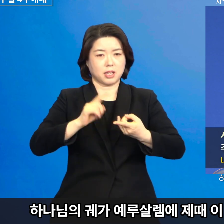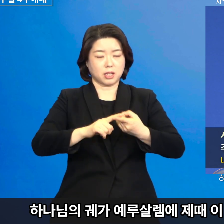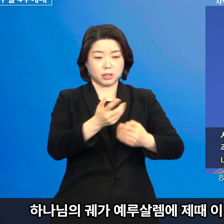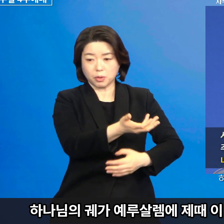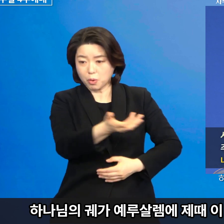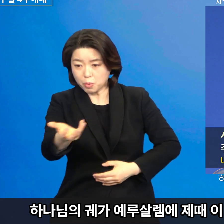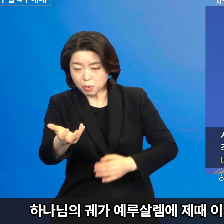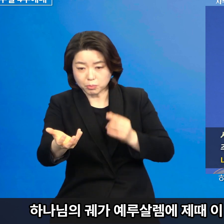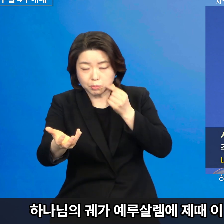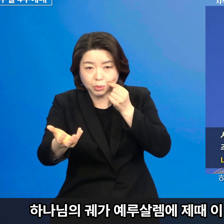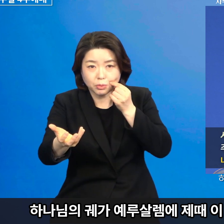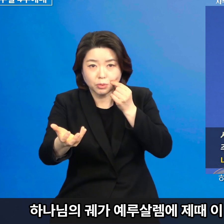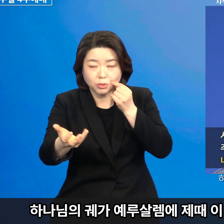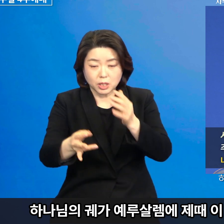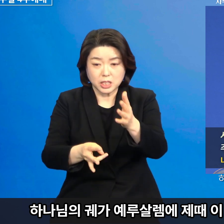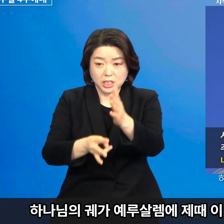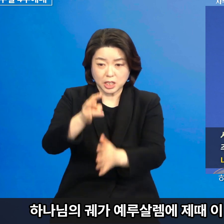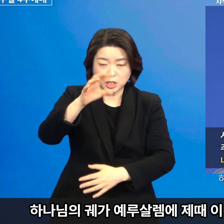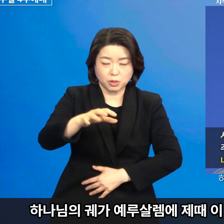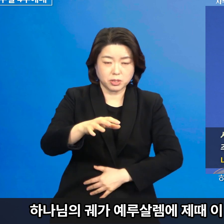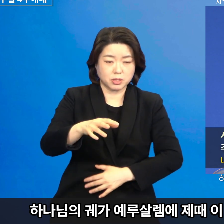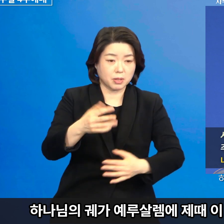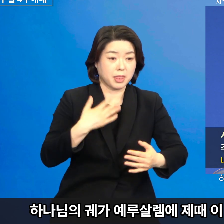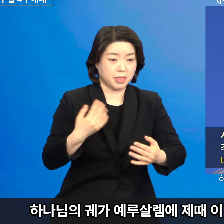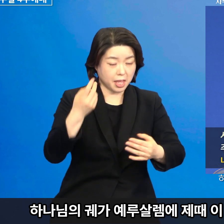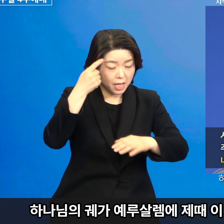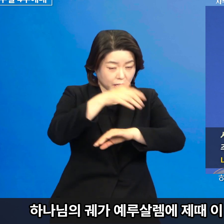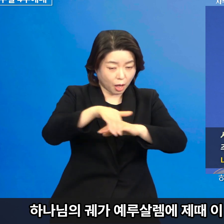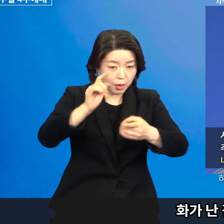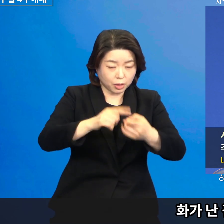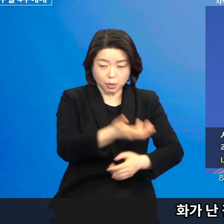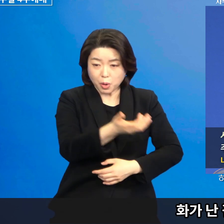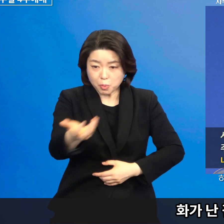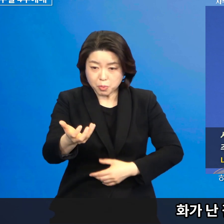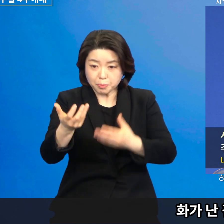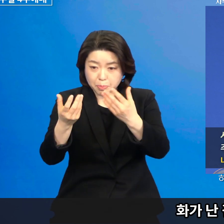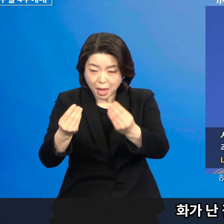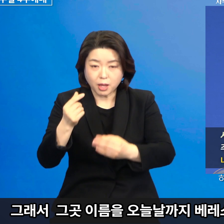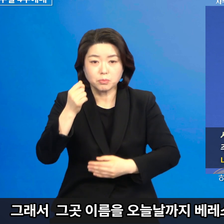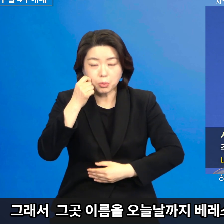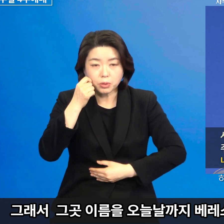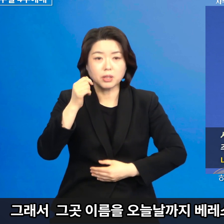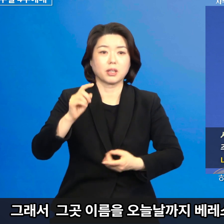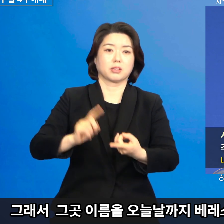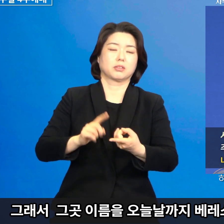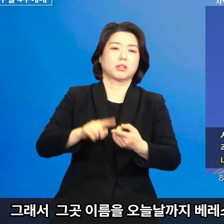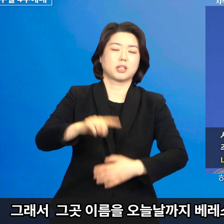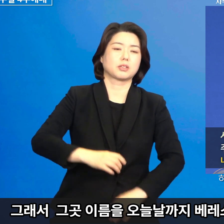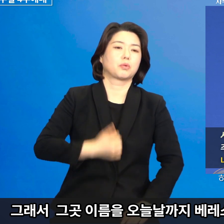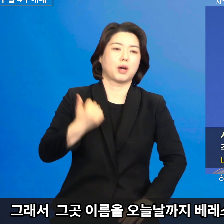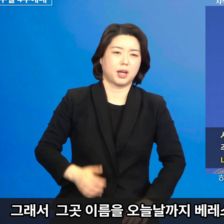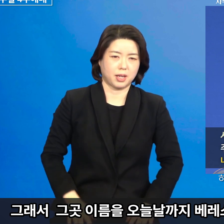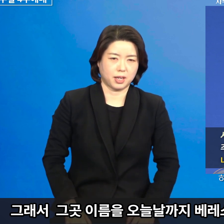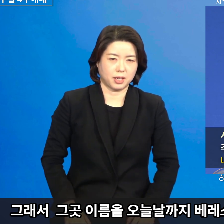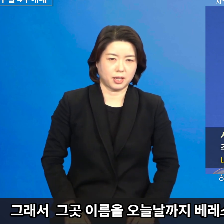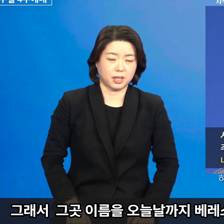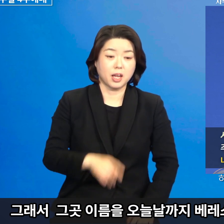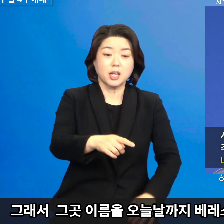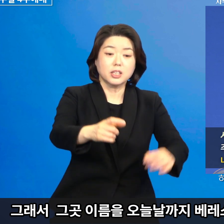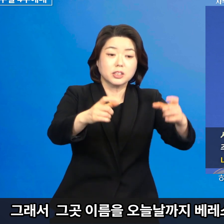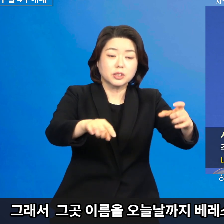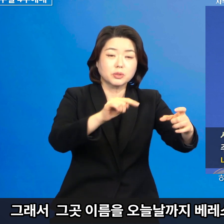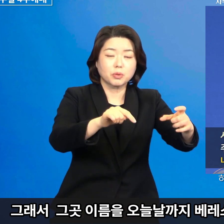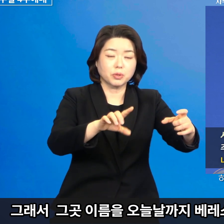교회가 예루살렘의 제때의 이 방식대로 오지 않은 것에 대해서 화가 난 겁니다. 그래서 그곳 이름을